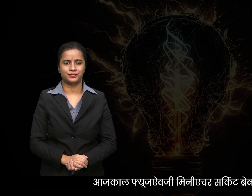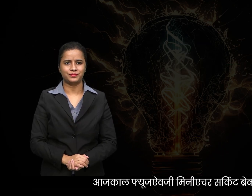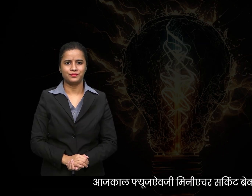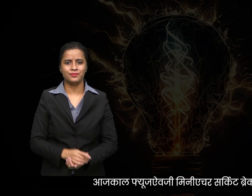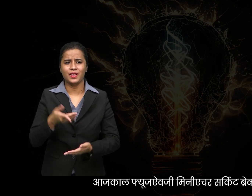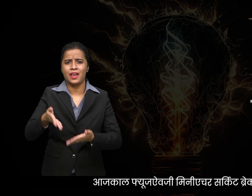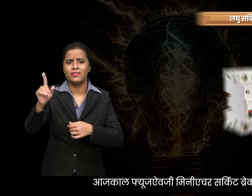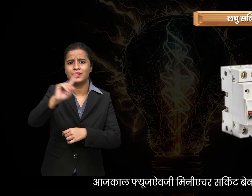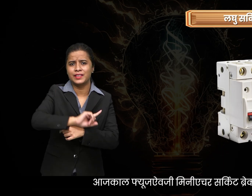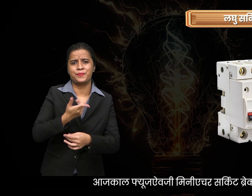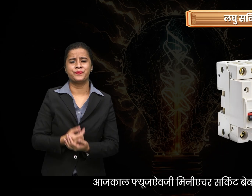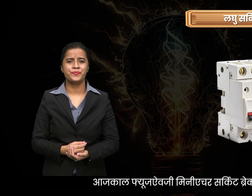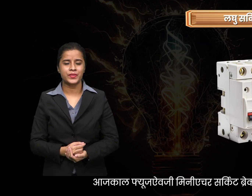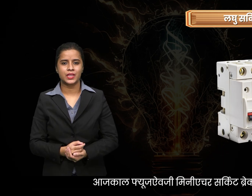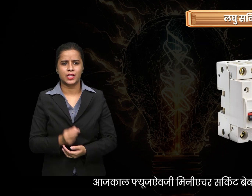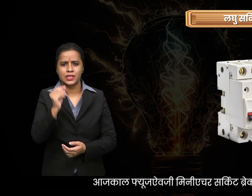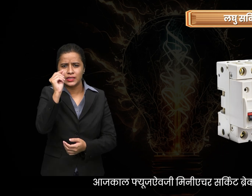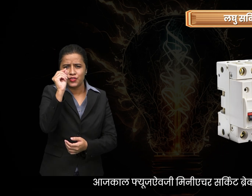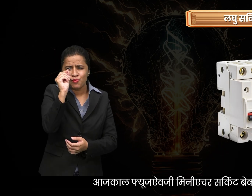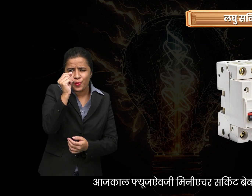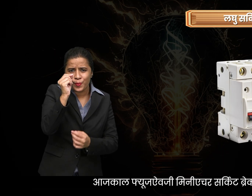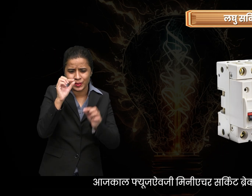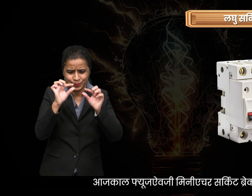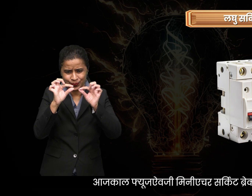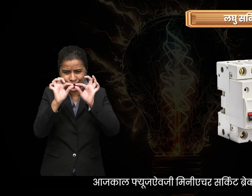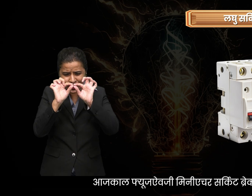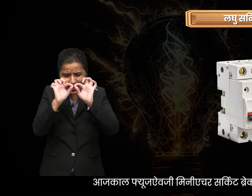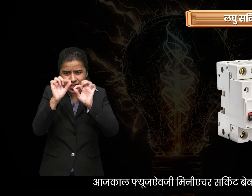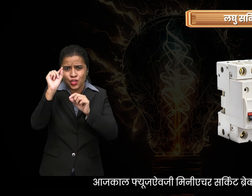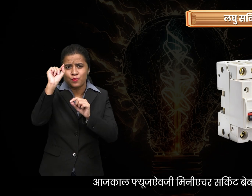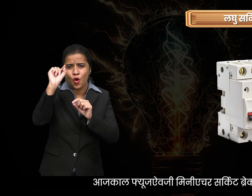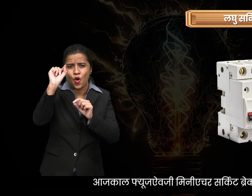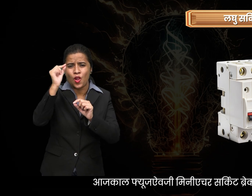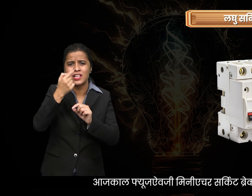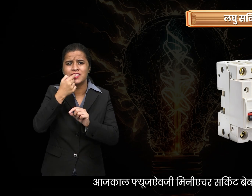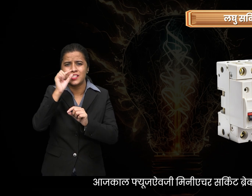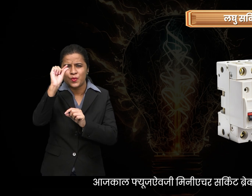आजकाल फ्यूजऐवजी मिनिएचर सर्किट ब्रेकर